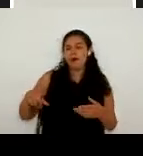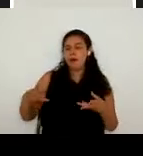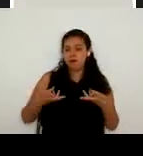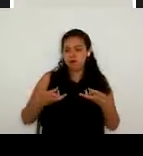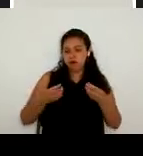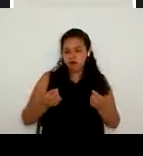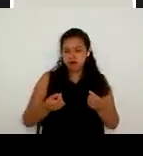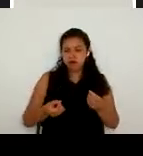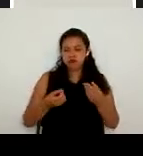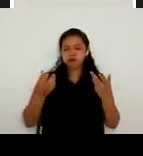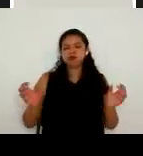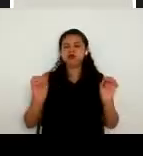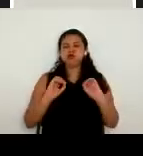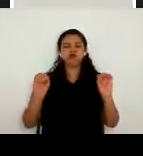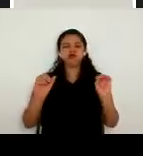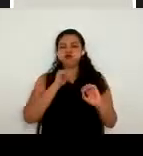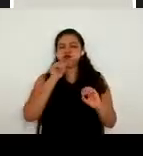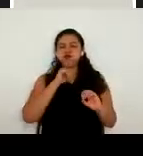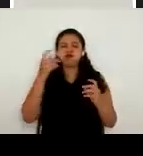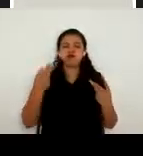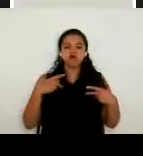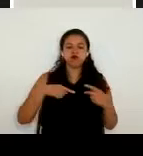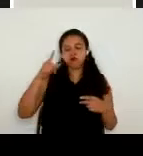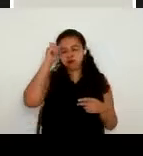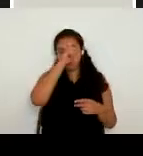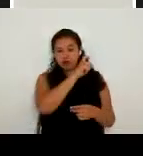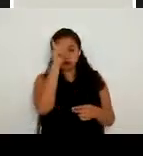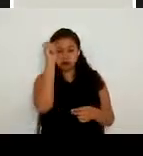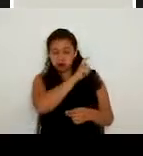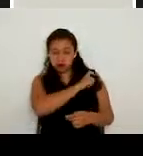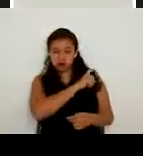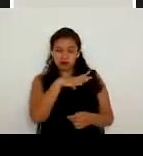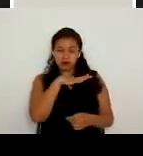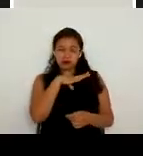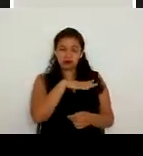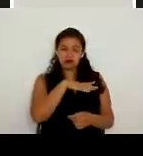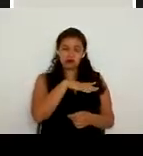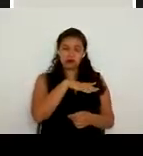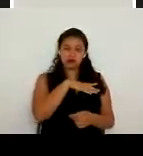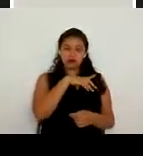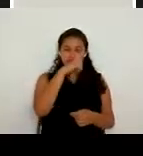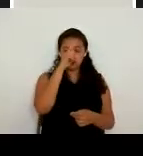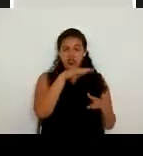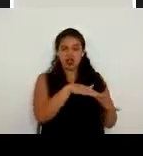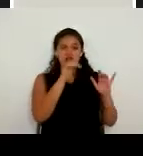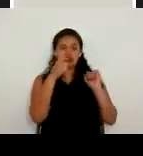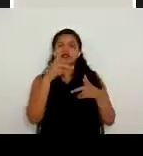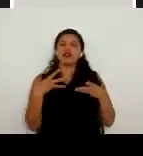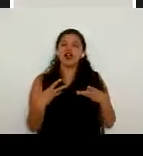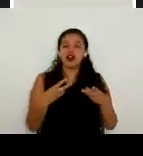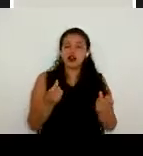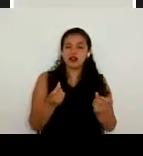ven recuperados por las dificultades que tienen las personas para poder cubrir esos gastos a través